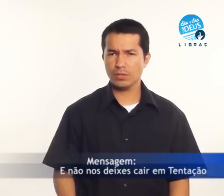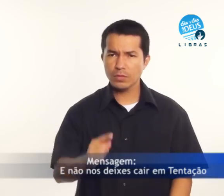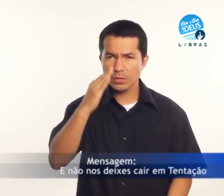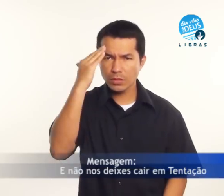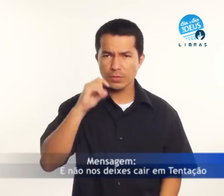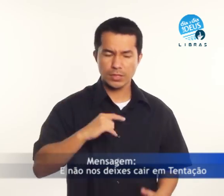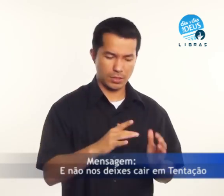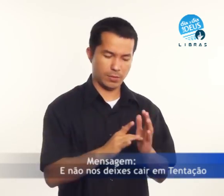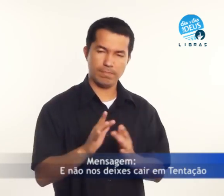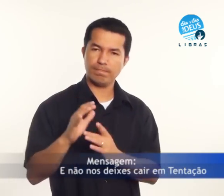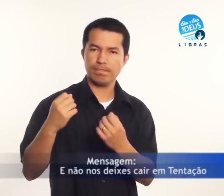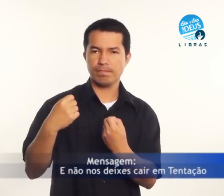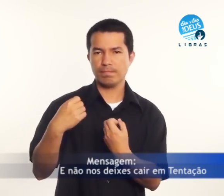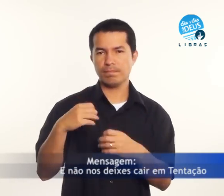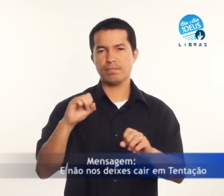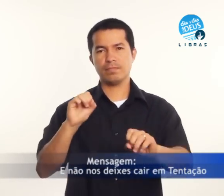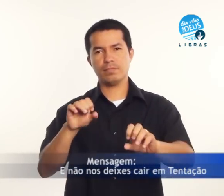Quando Jesus nos ensinou a orar assim,